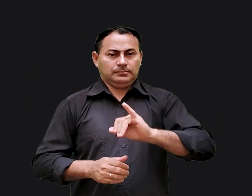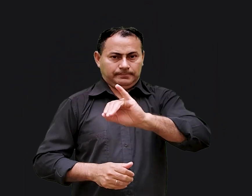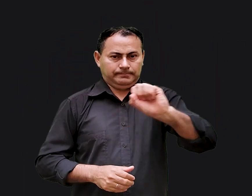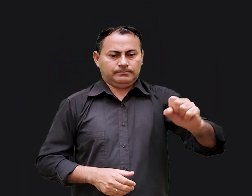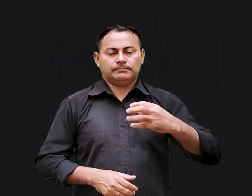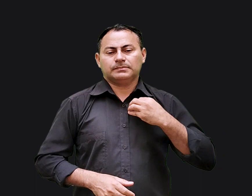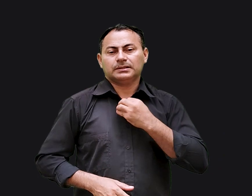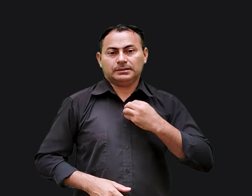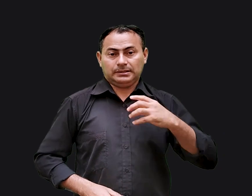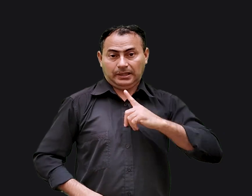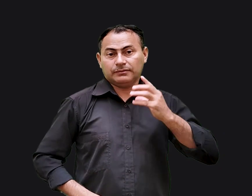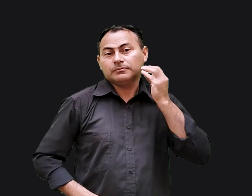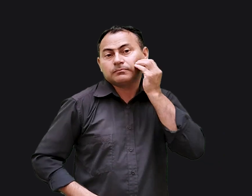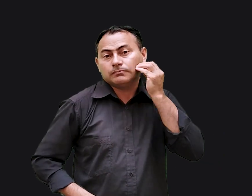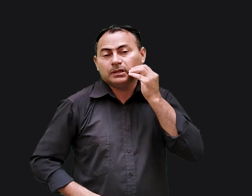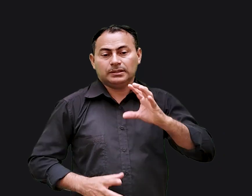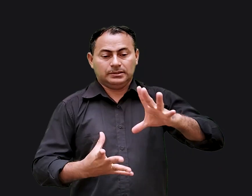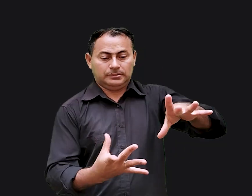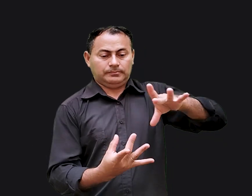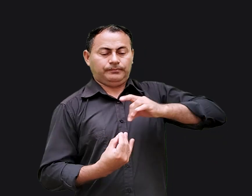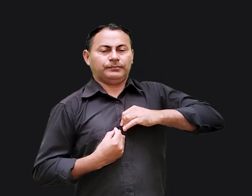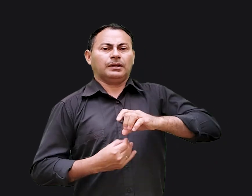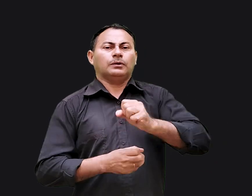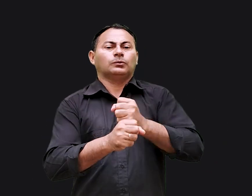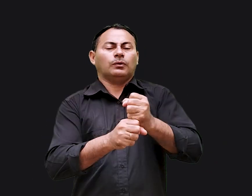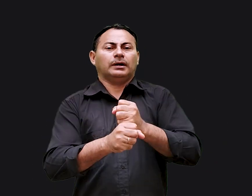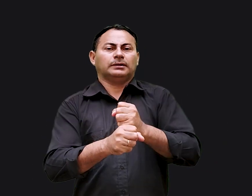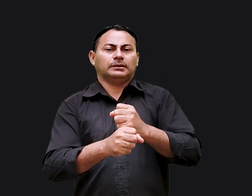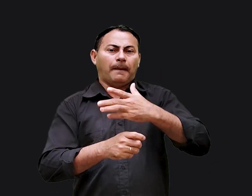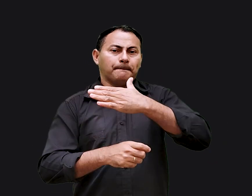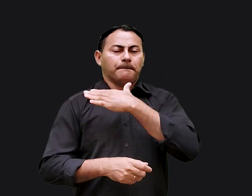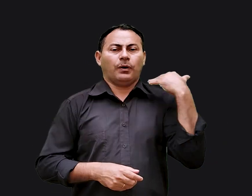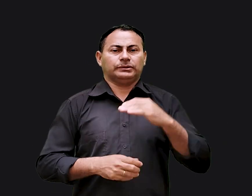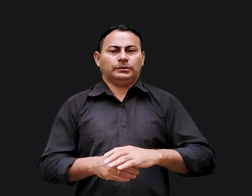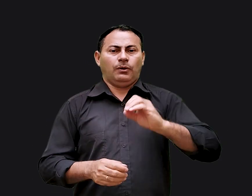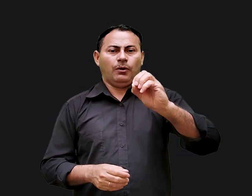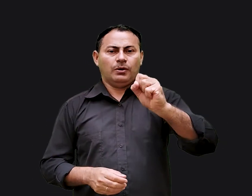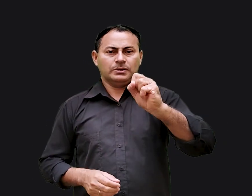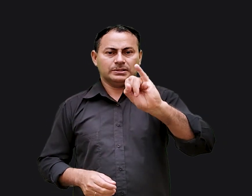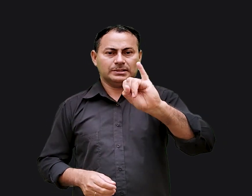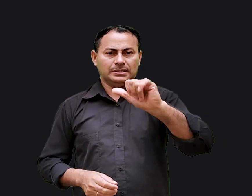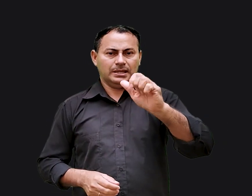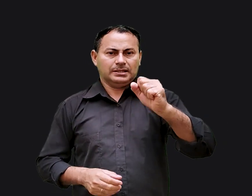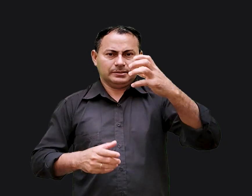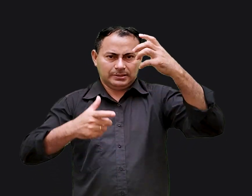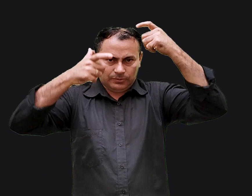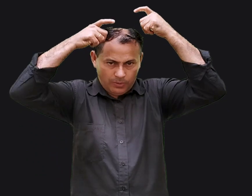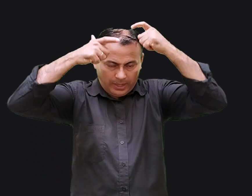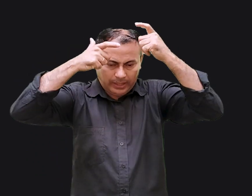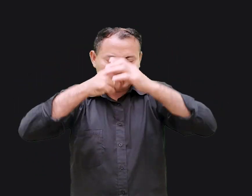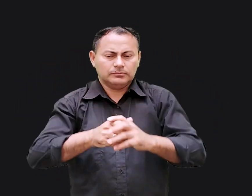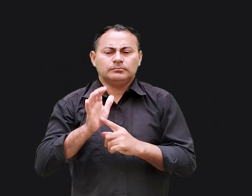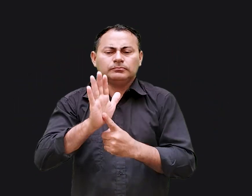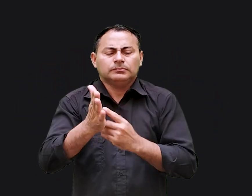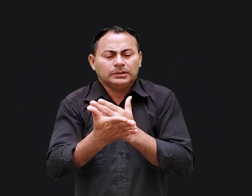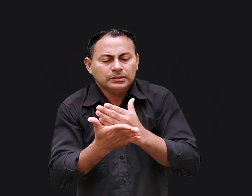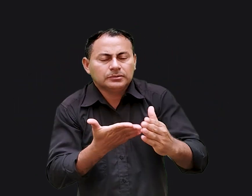experiência espiritual no ano da morte de Uzias. E como essa experiência resultou no início do seu